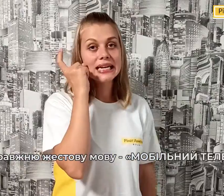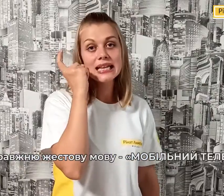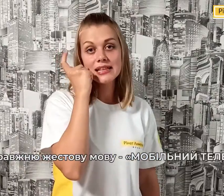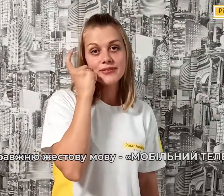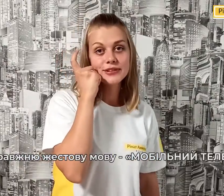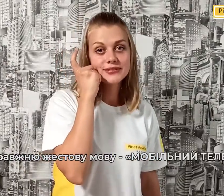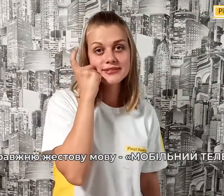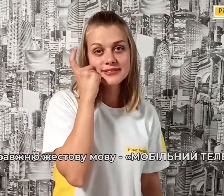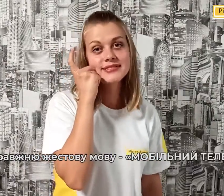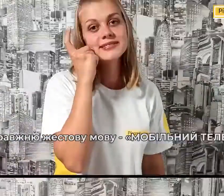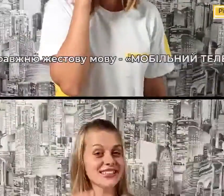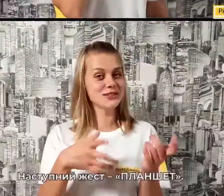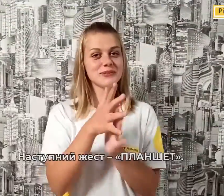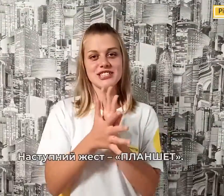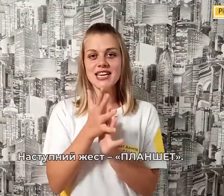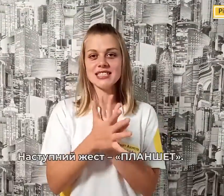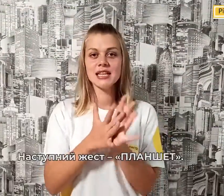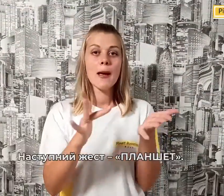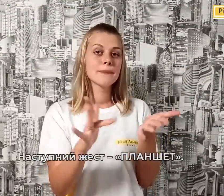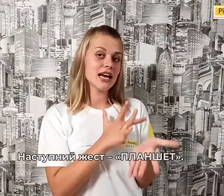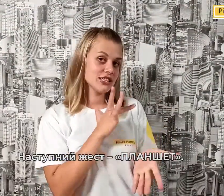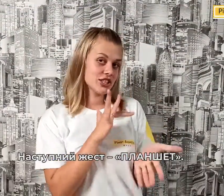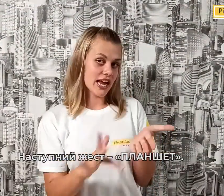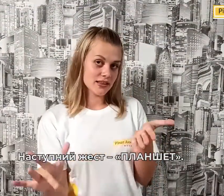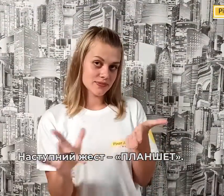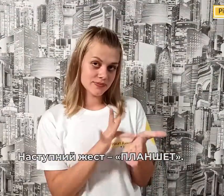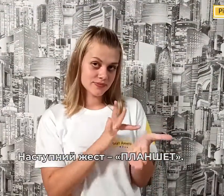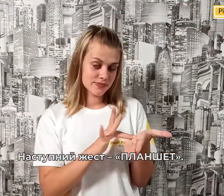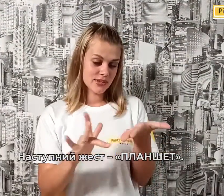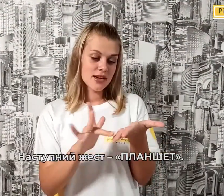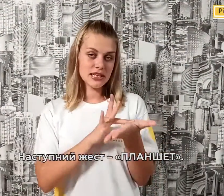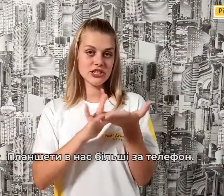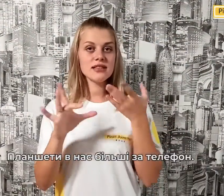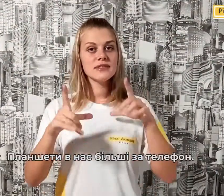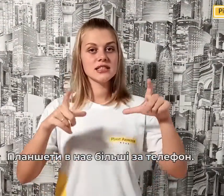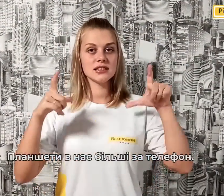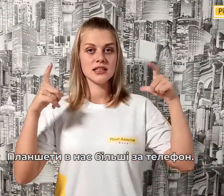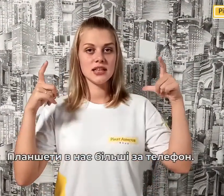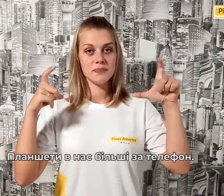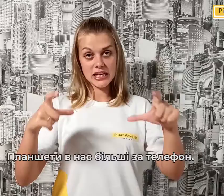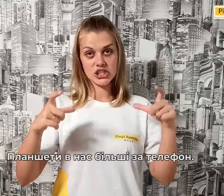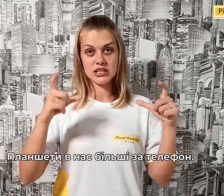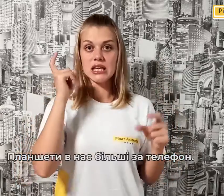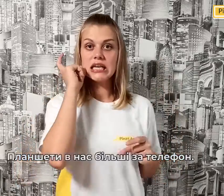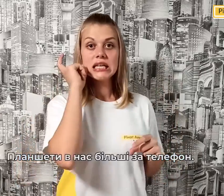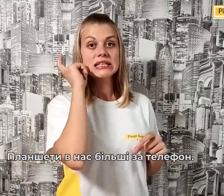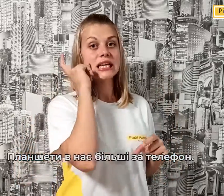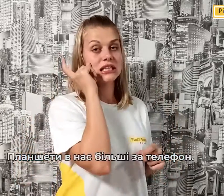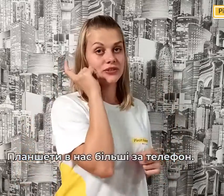мобільний телефон. Наступний жест – планшет. Планшет у нас більше за